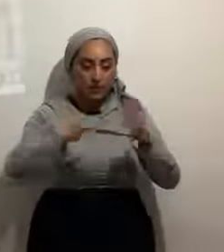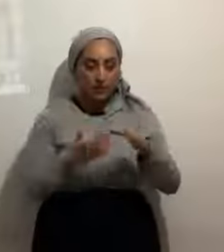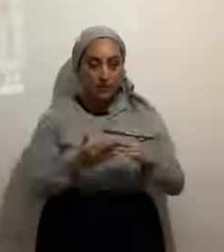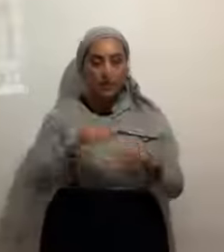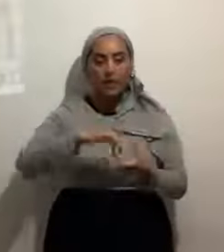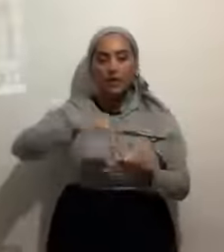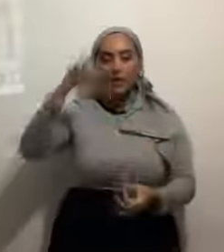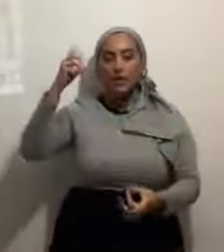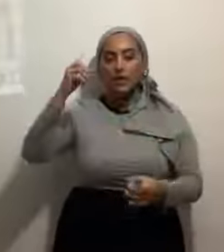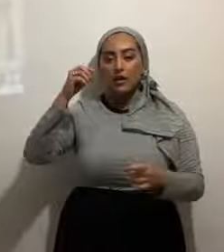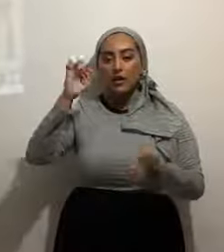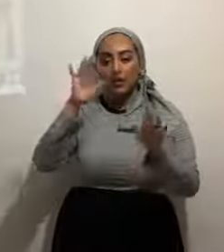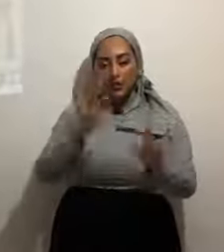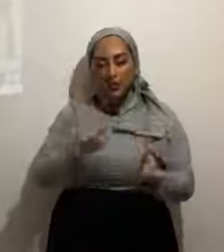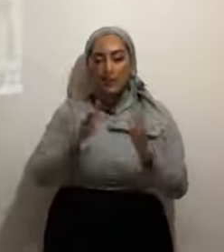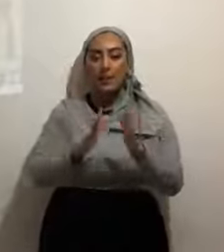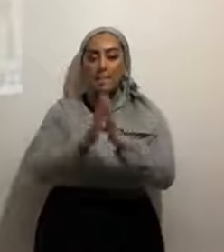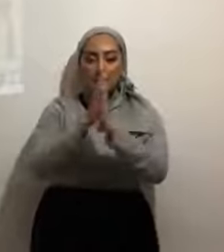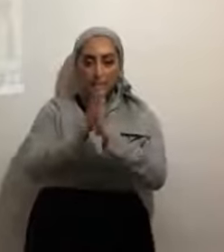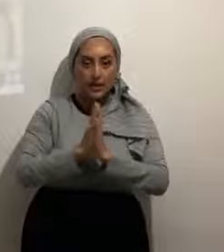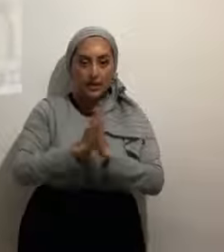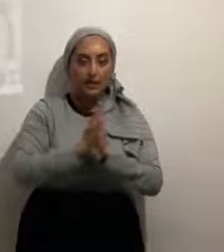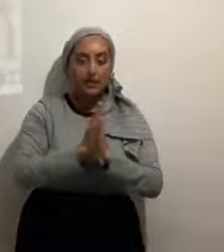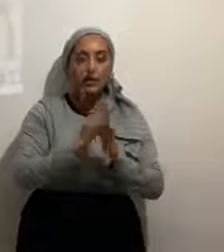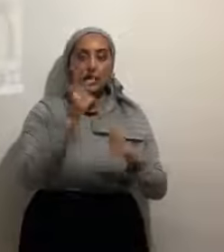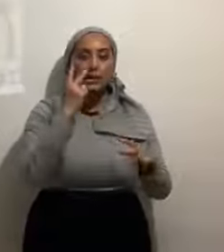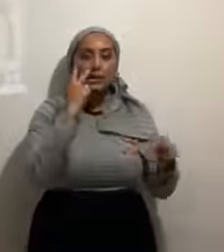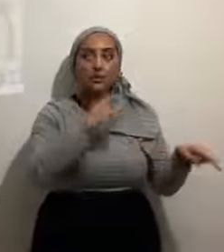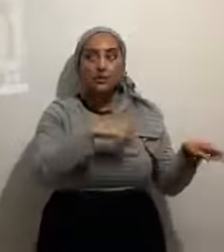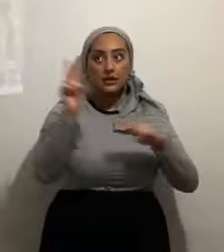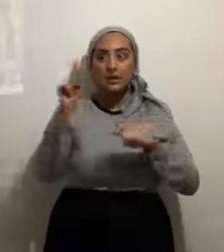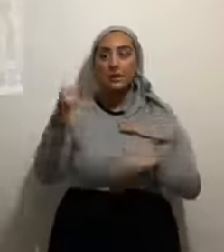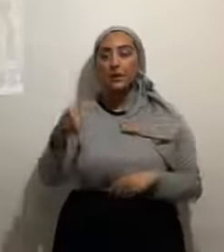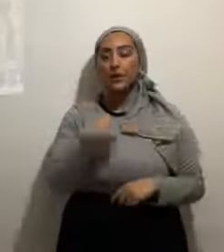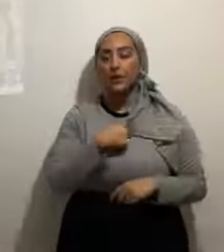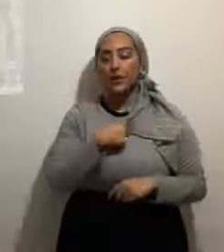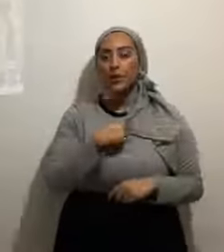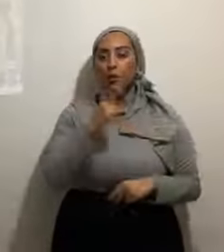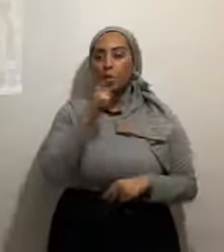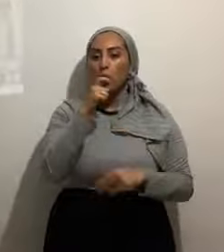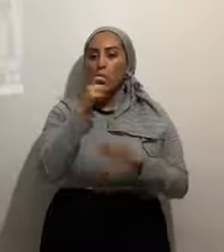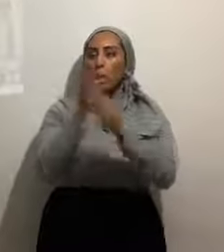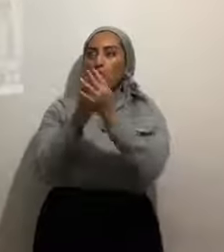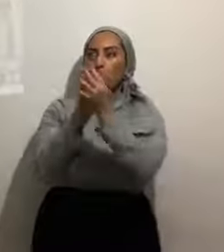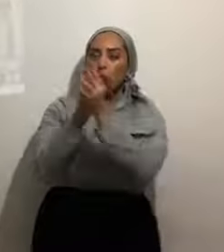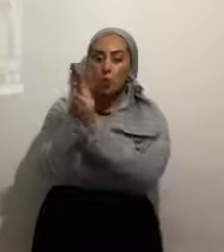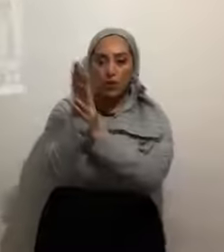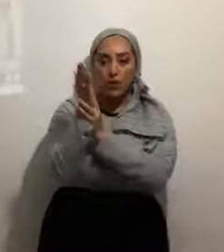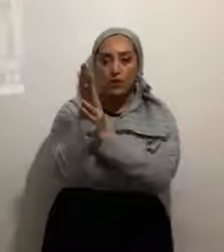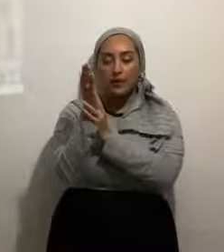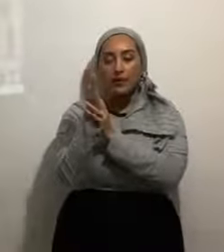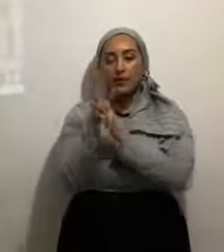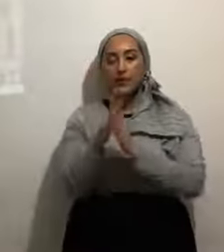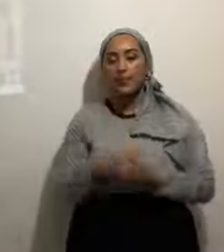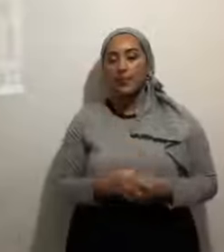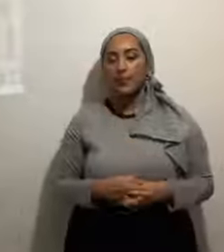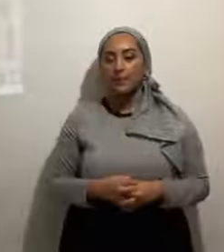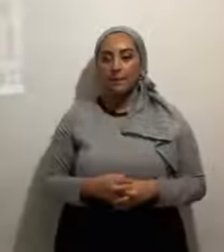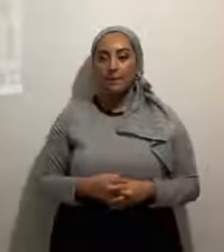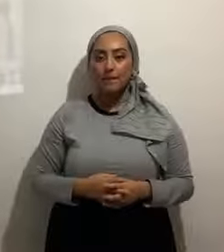de gracia y de oración, y mirarán a mí, a quien traspasaron. Ahí está su raya. Y llorarán como